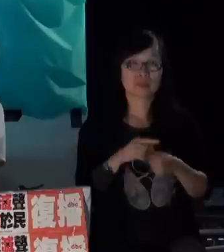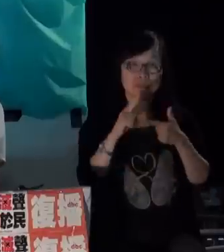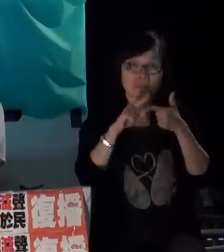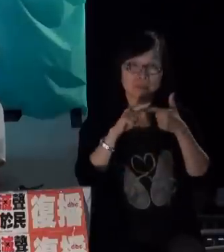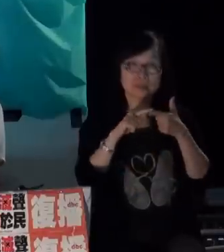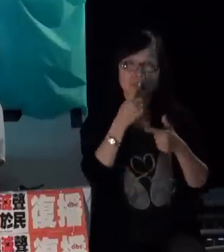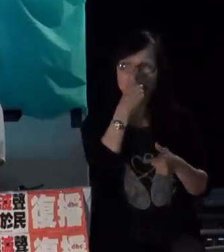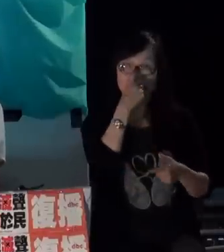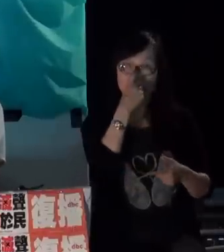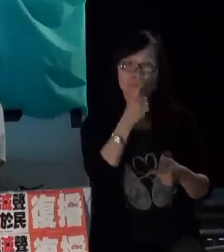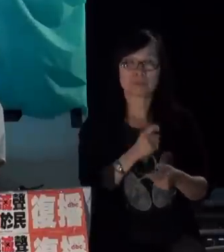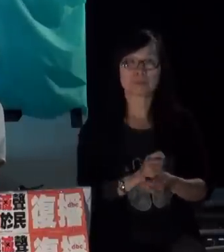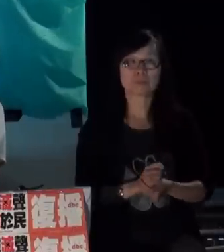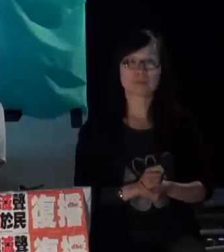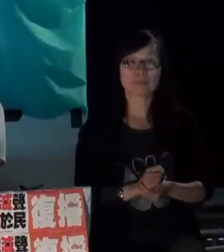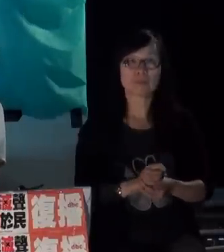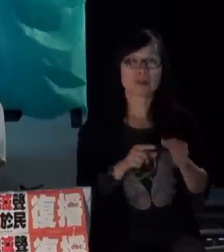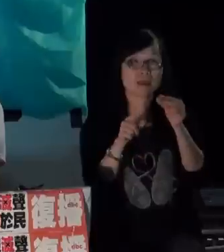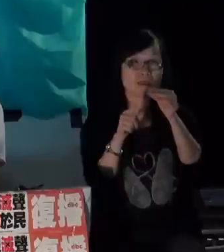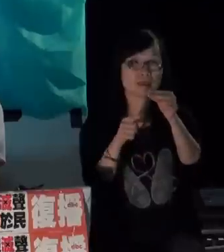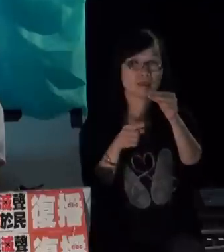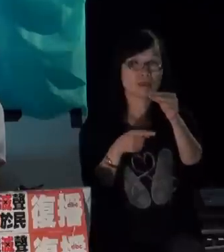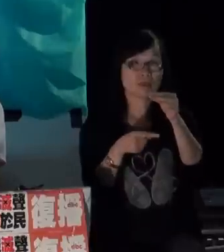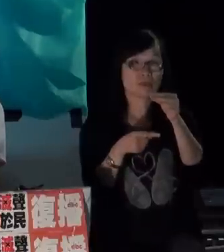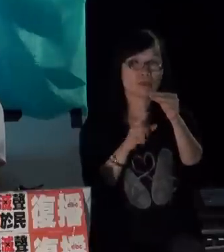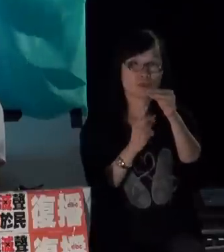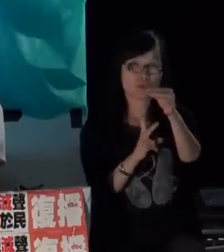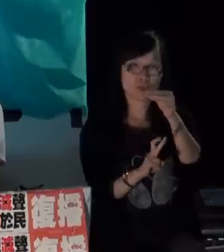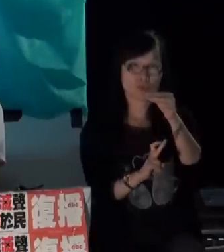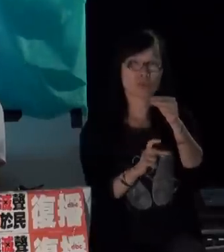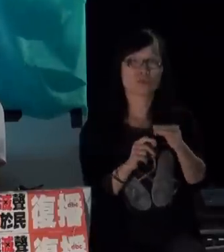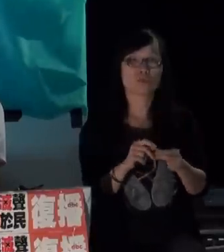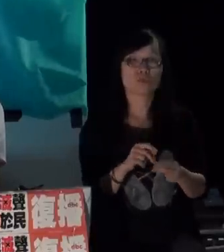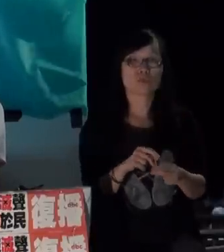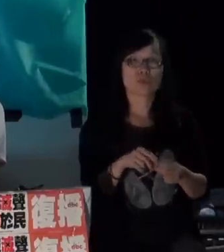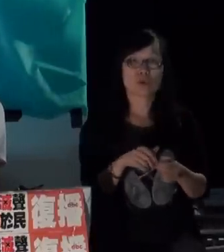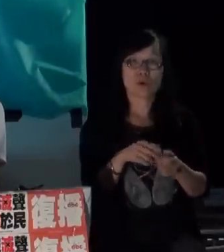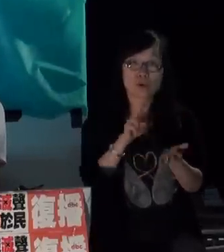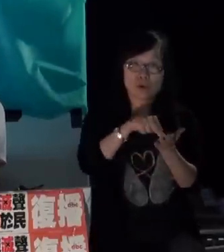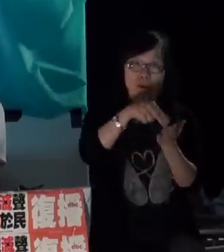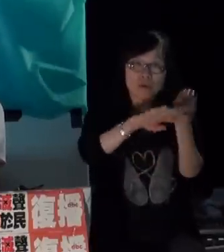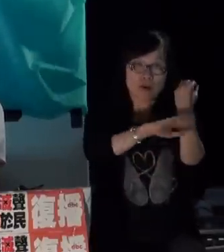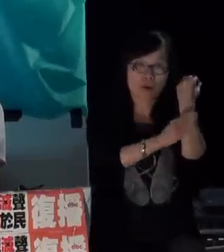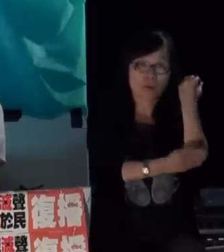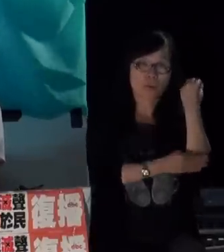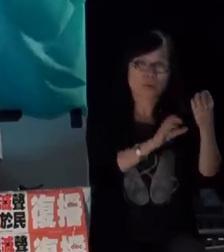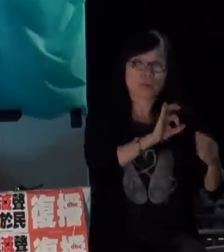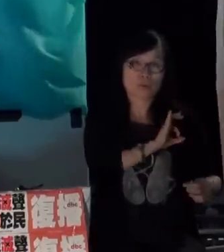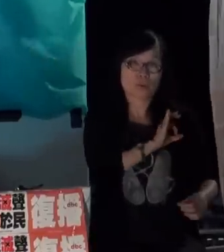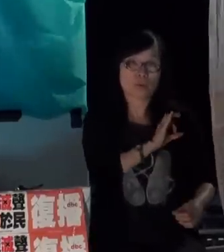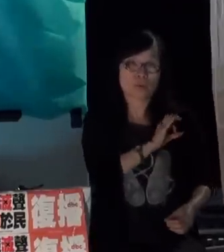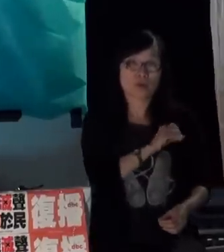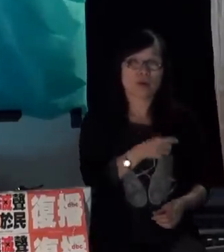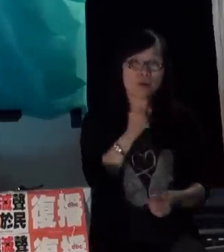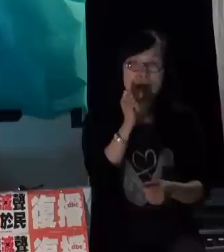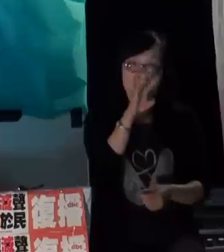呢個梁振英喺七月中旬嚟我哋立法會，即係上一屆嘅立法會度講嘢嘅時候，佢千真萬